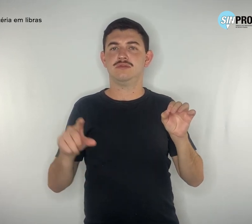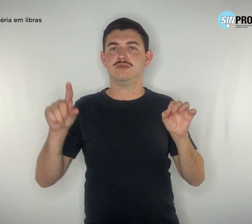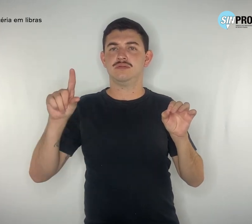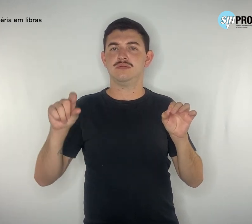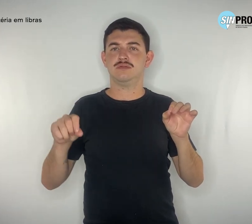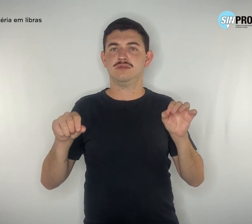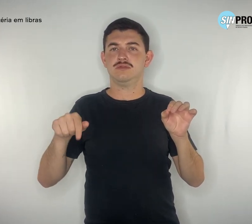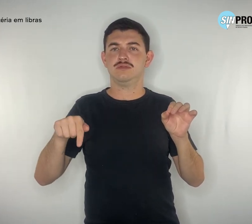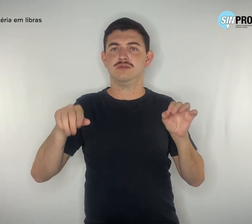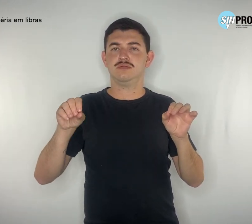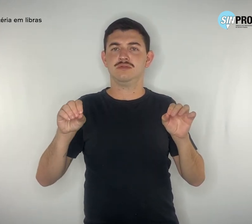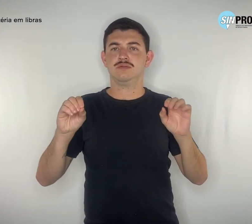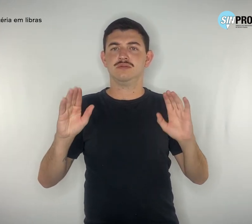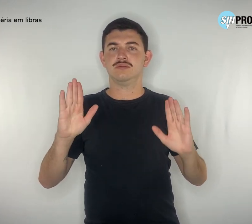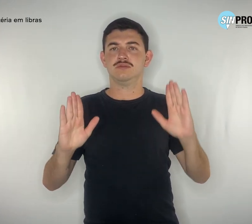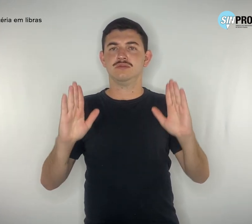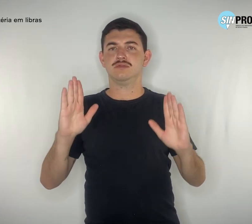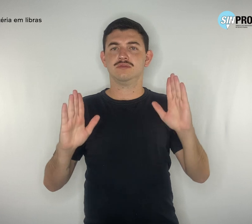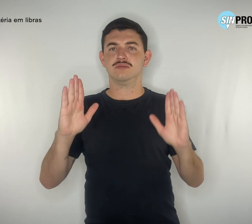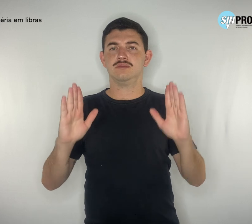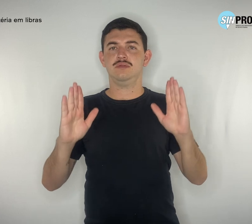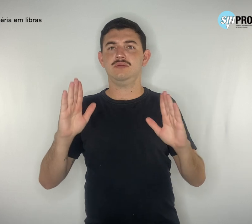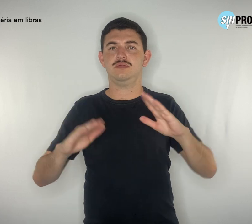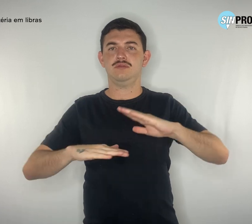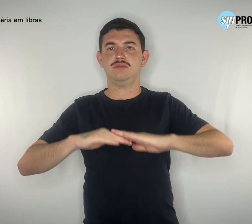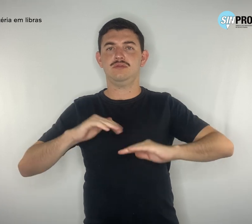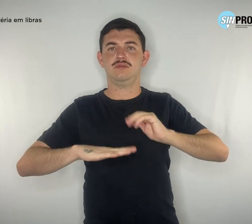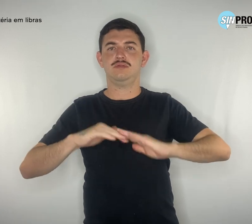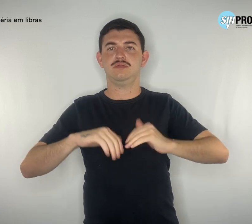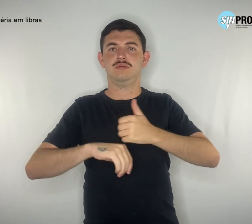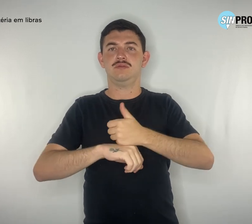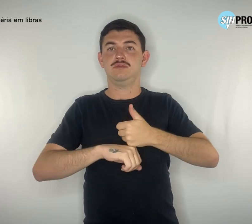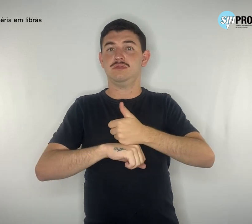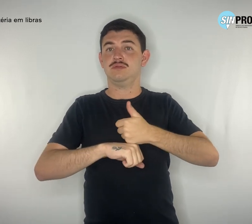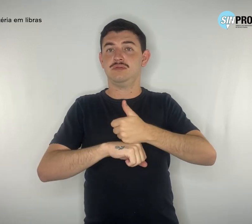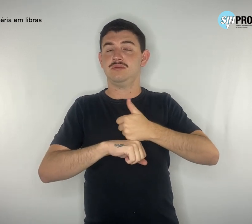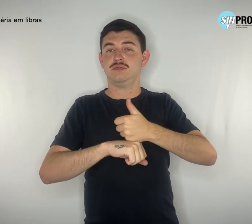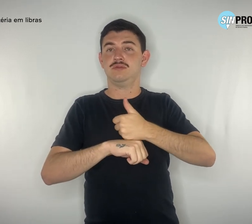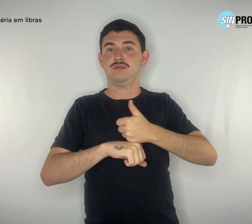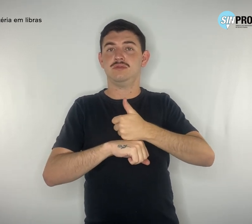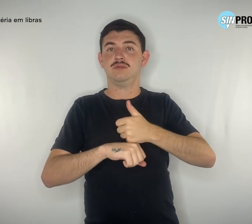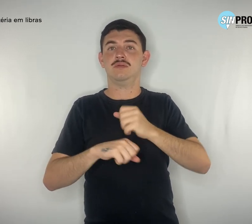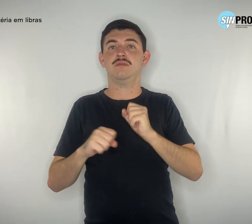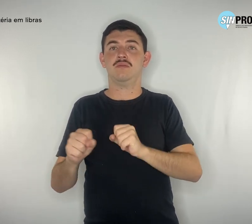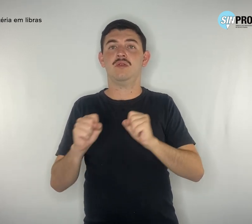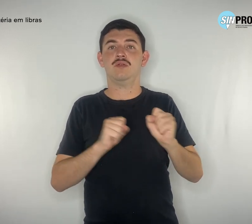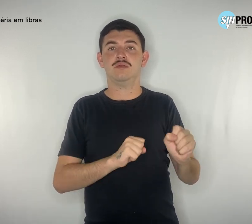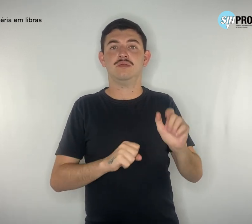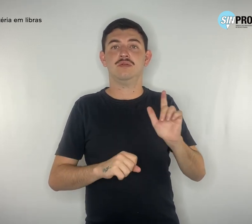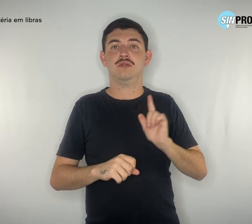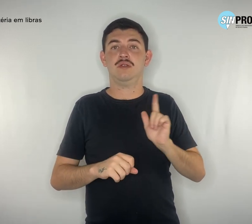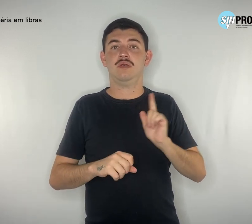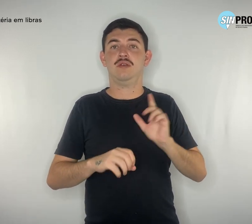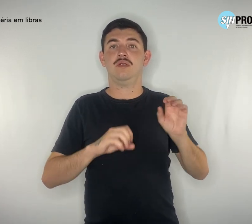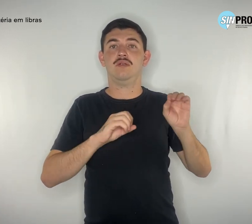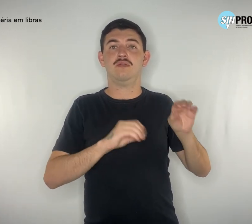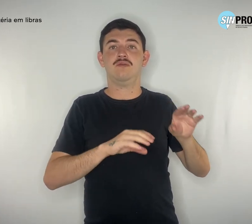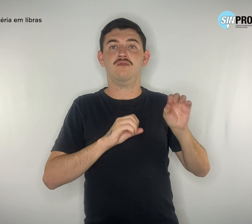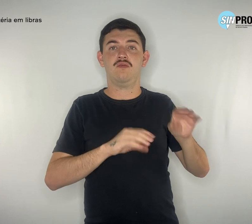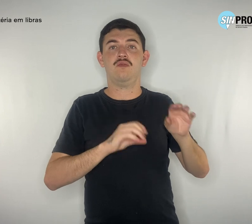para que os profissionais do Magistério pudessem ter formação. Ele contou que